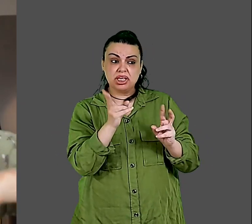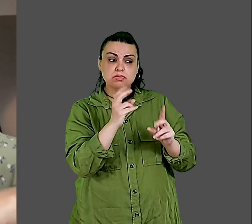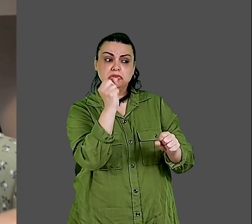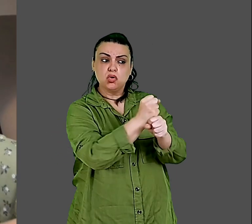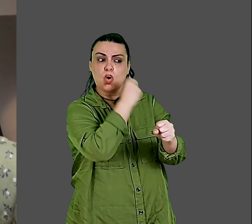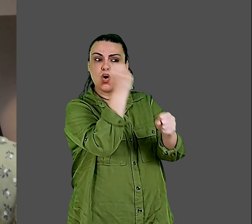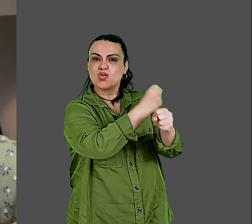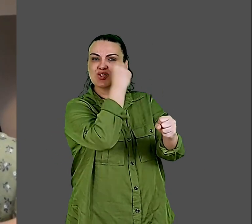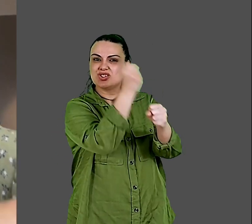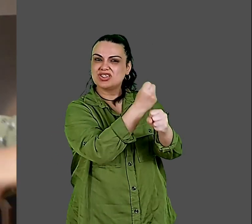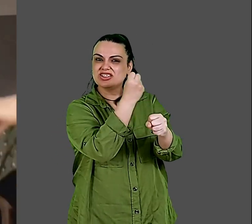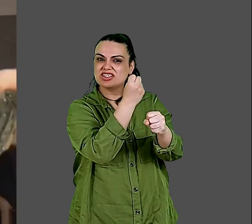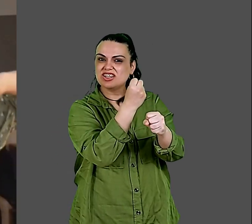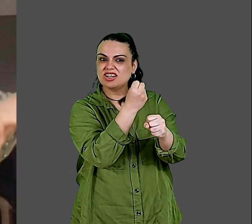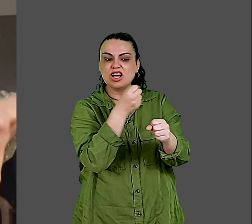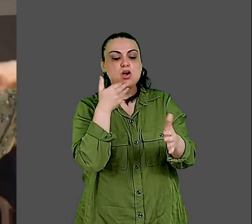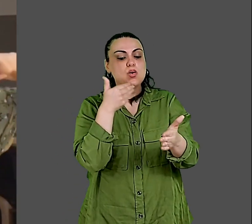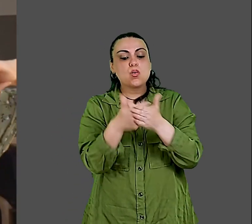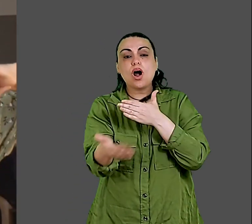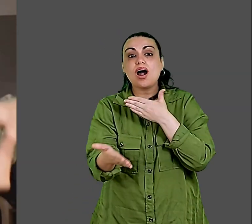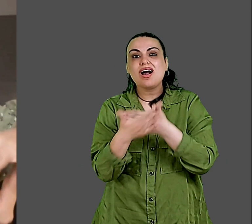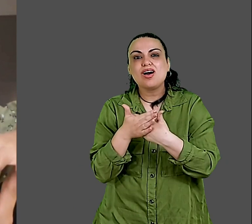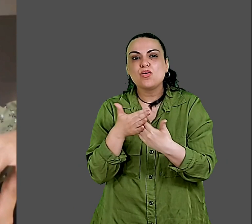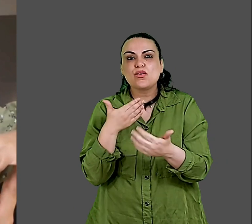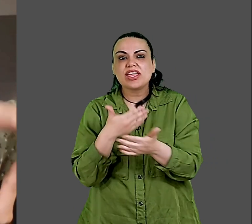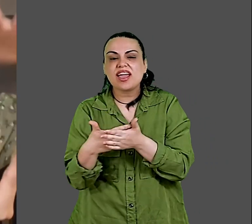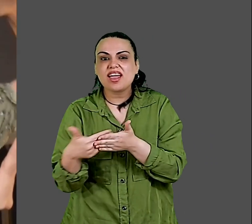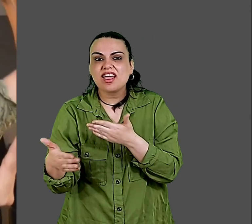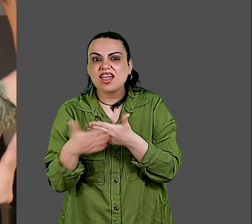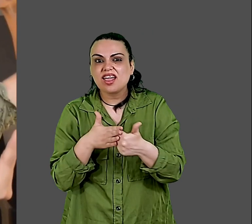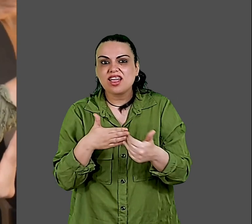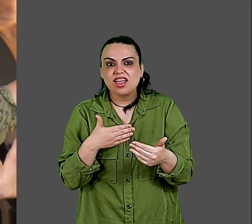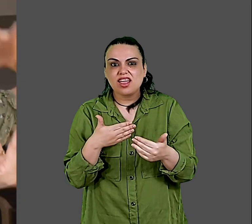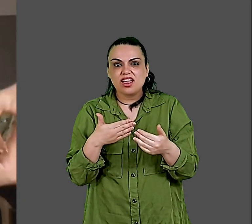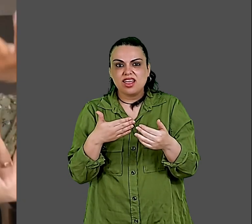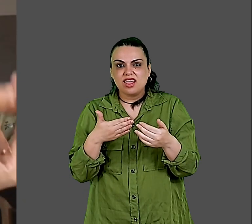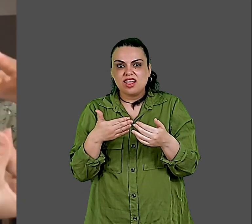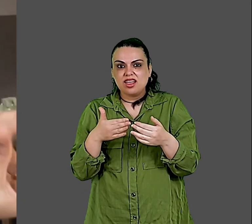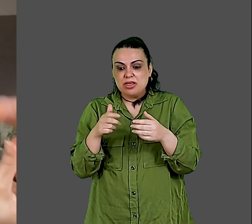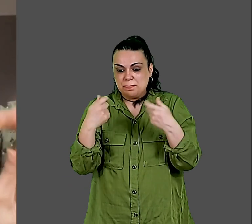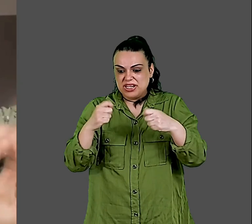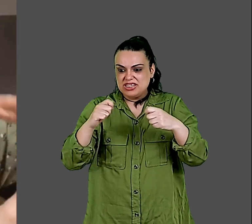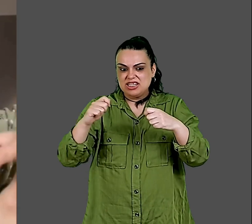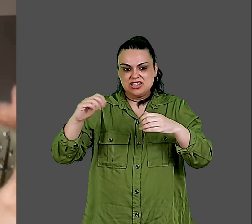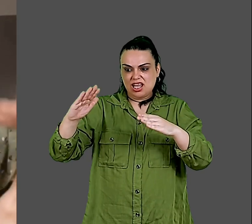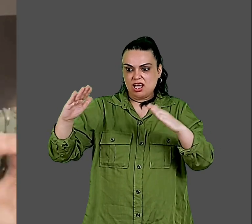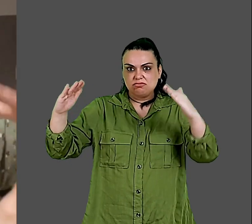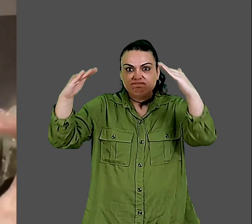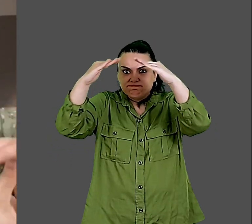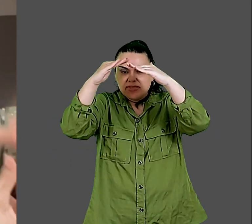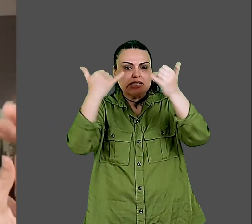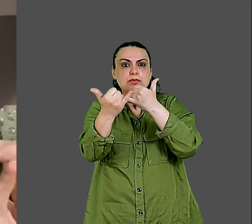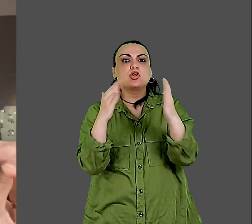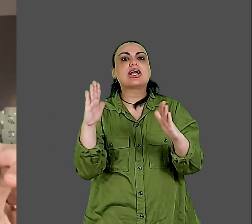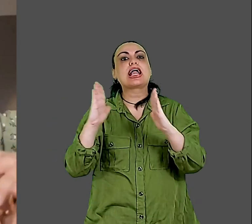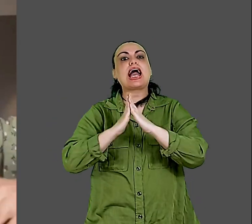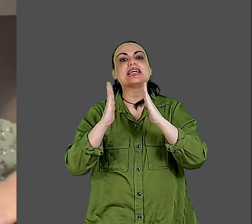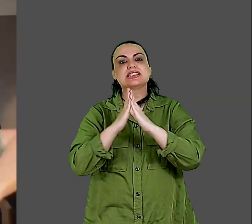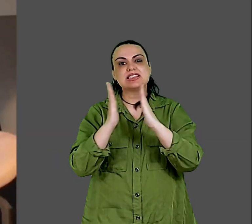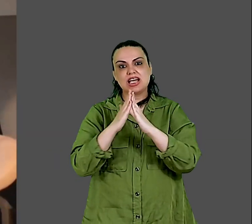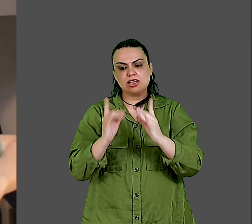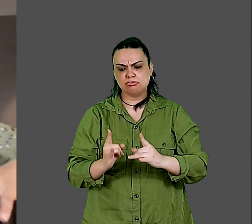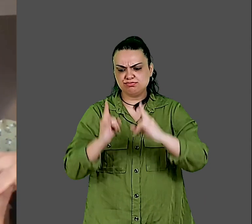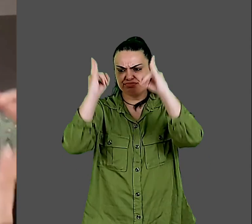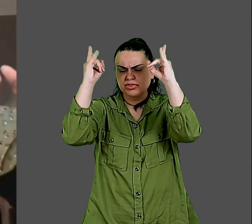construção literal. Qualquer plataforma que precisa de cobertura, quem está me ouvindo aí se liga, isso